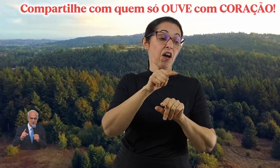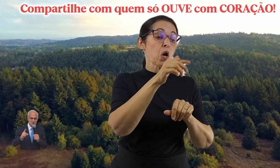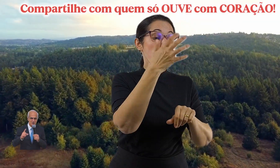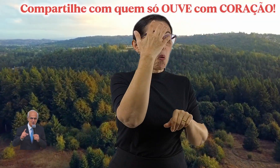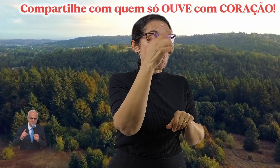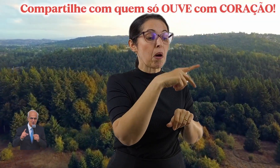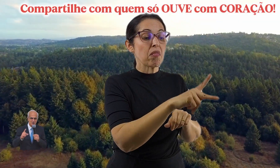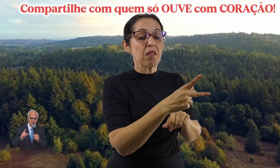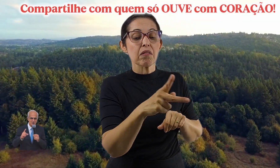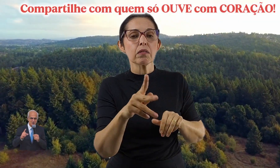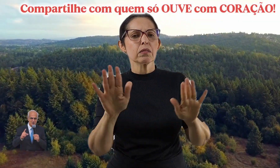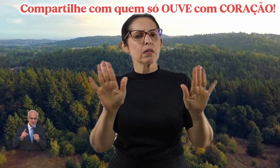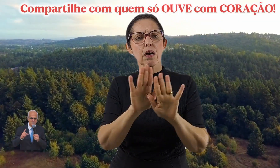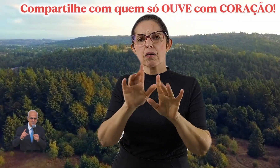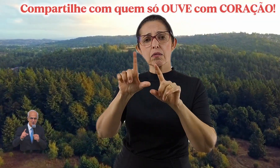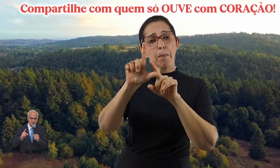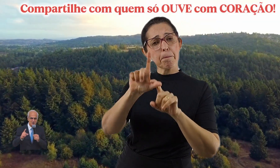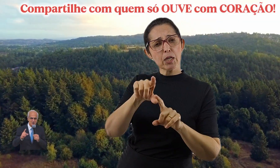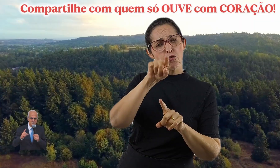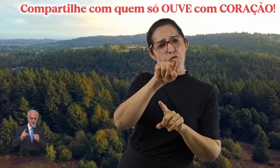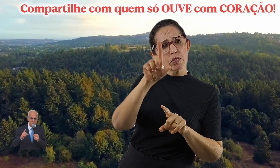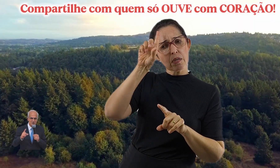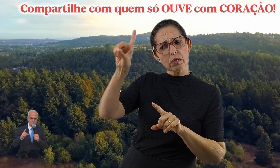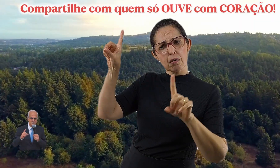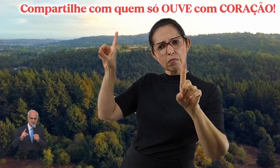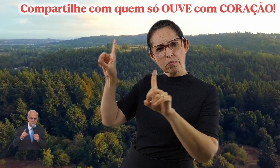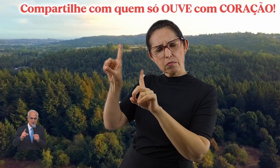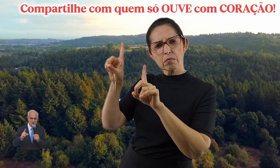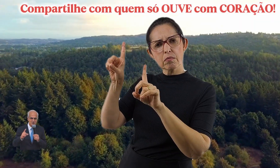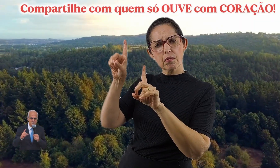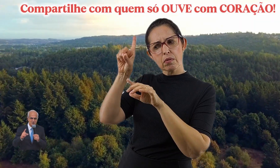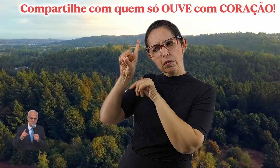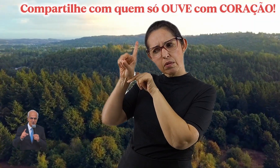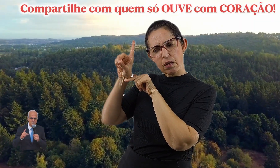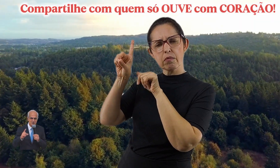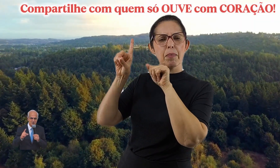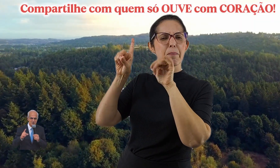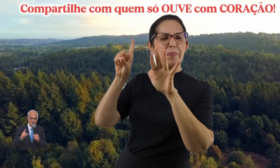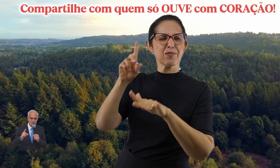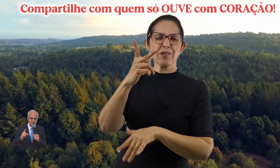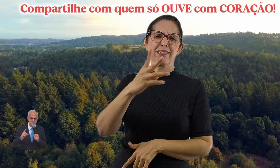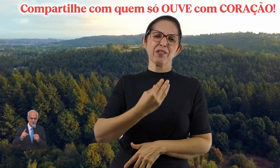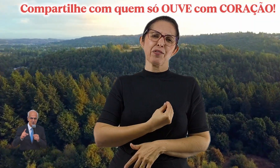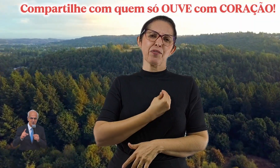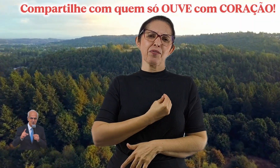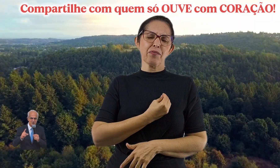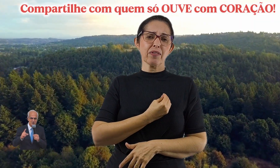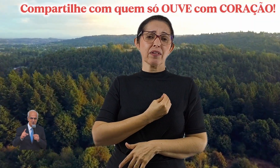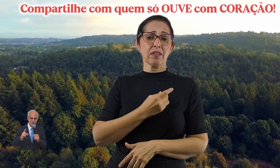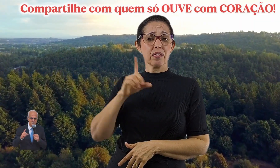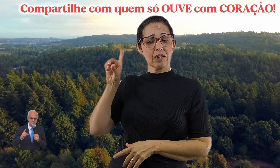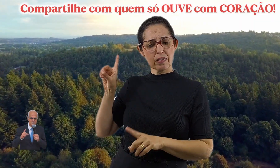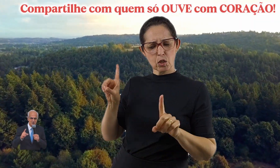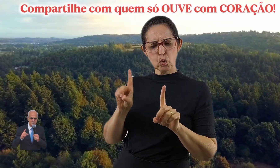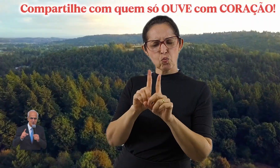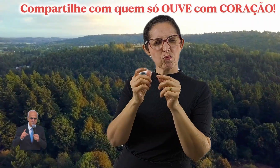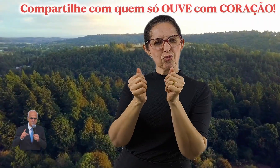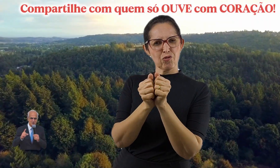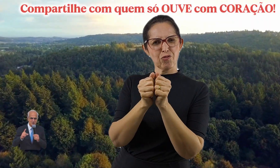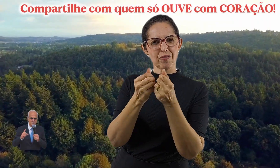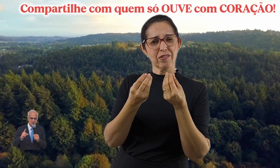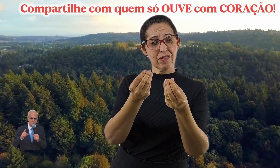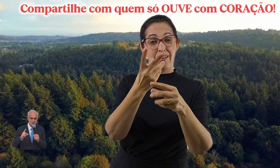de você e de Deus e mais ninguém. Deus vai te honrar. Deus vai pelejar por você. Era a certeza